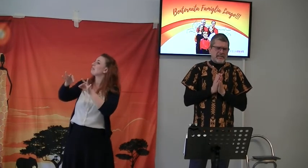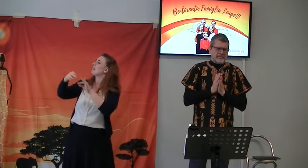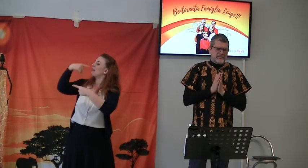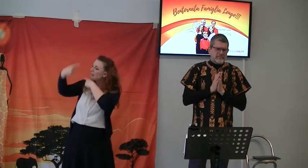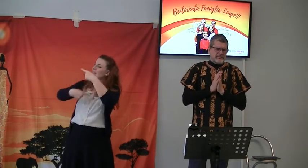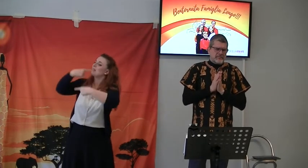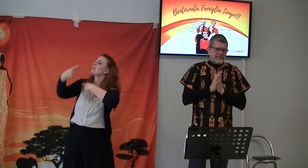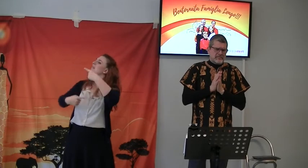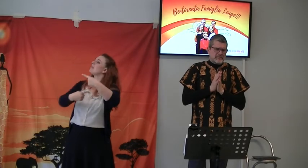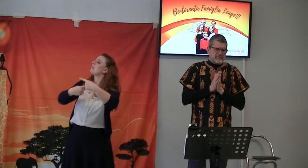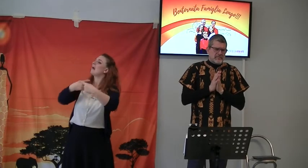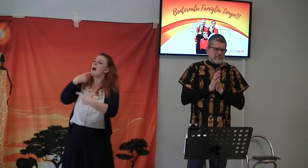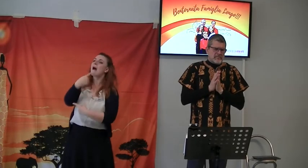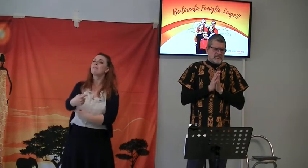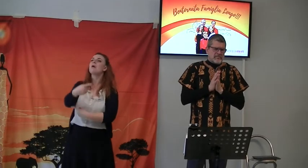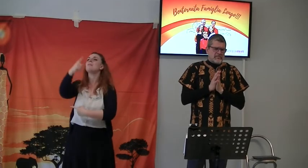sta?